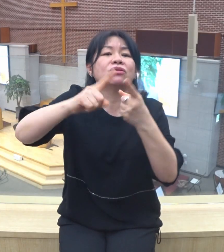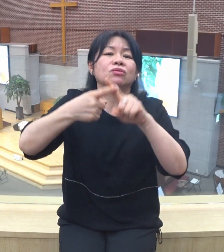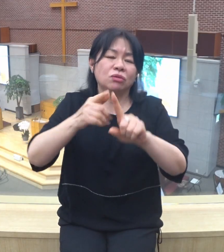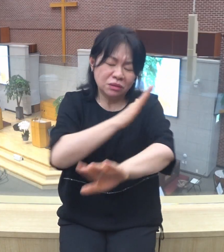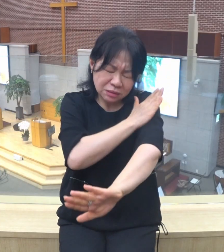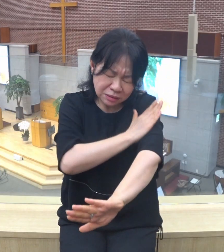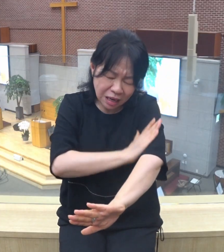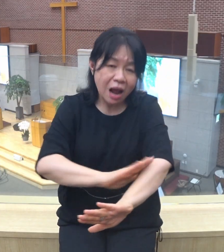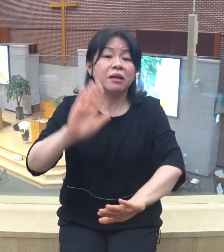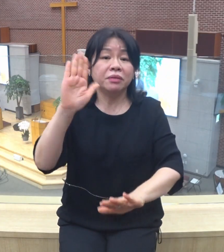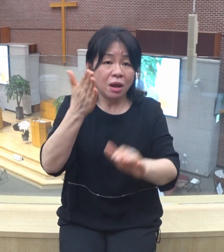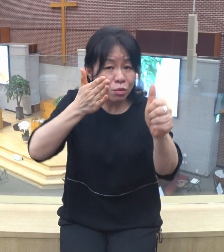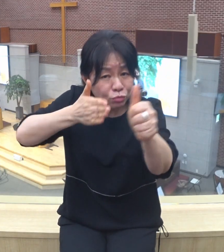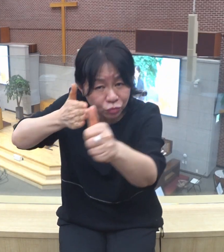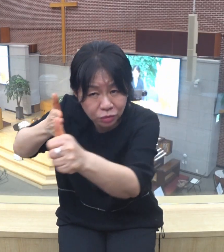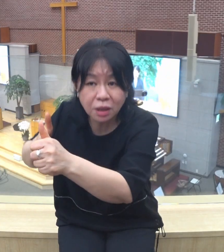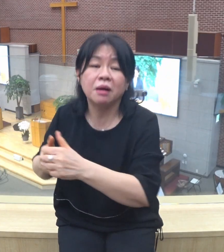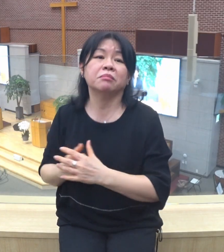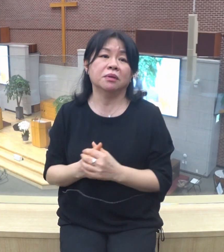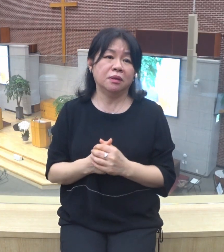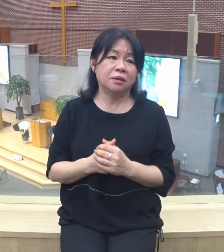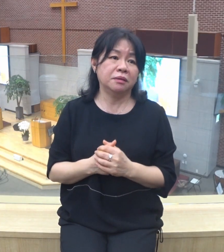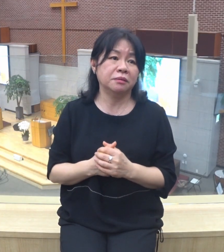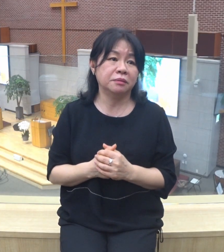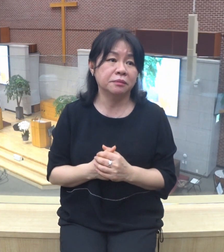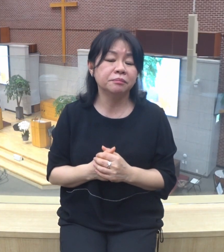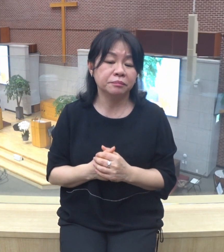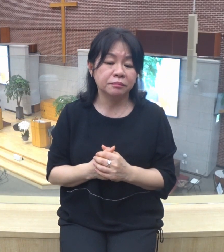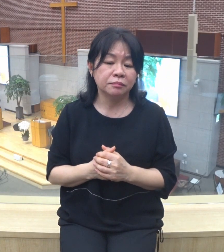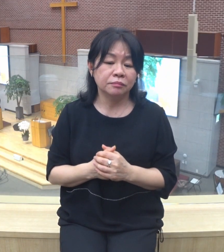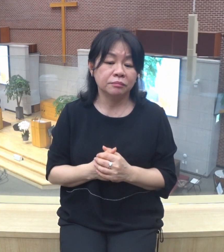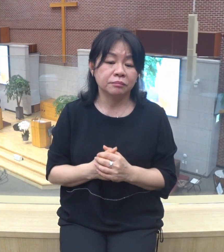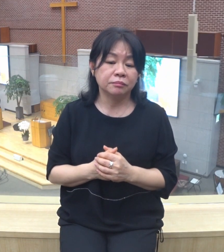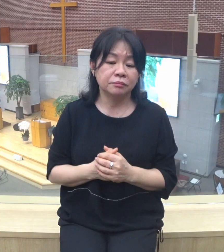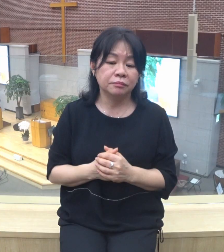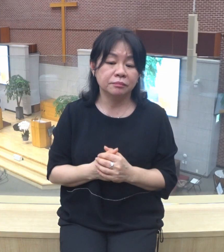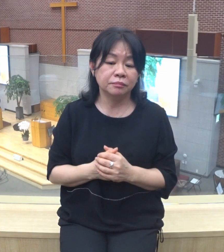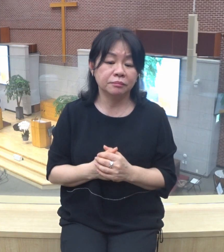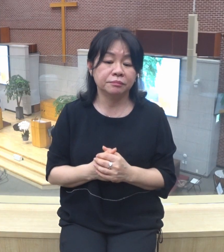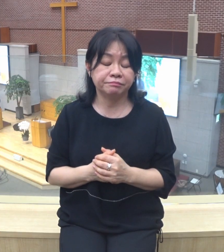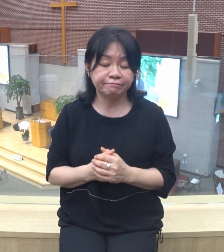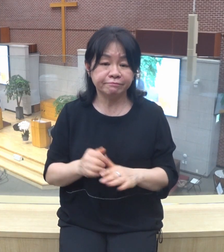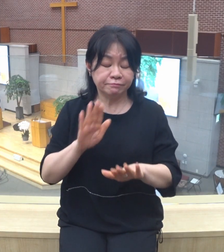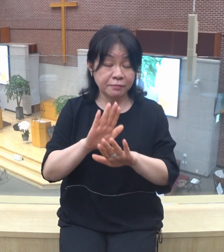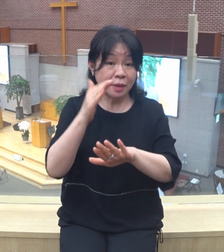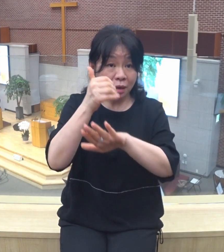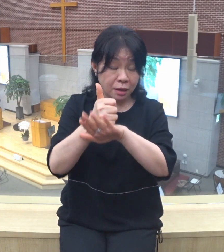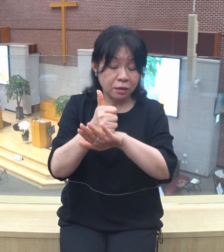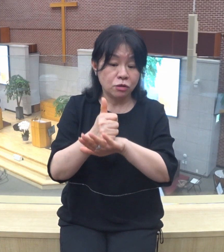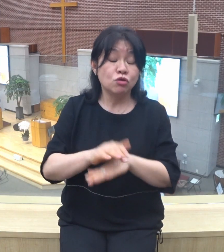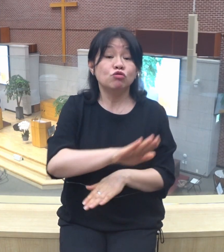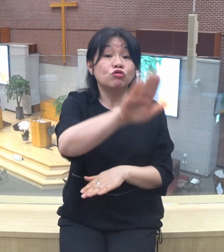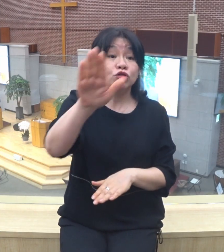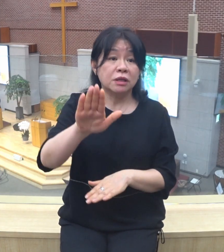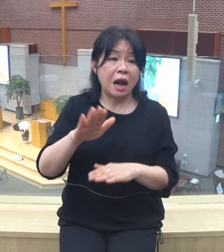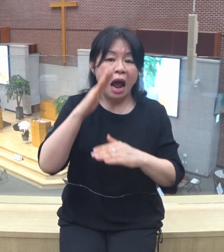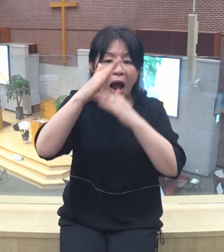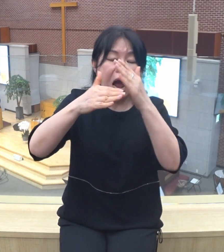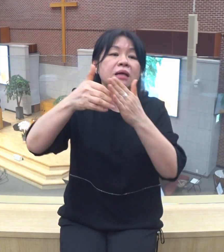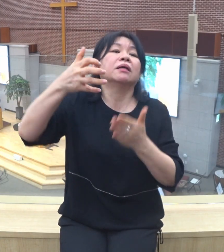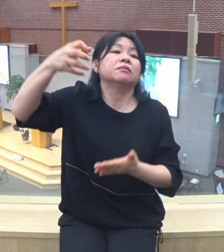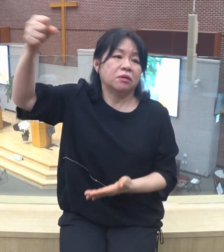여러분들이 되기를 축원합니다. 우리는 말씀을 한번 정리해 보겠습니다. 우리는 하나님의